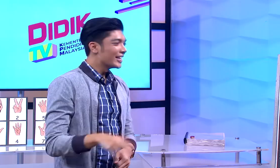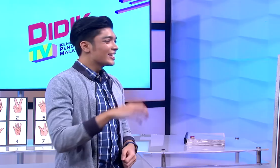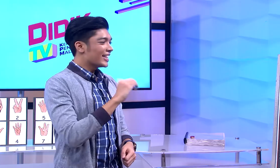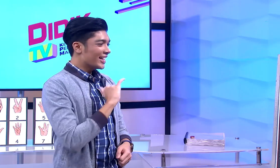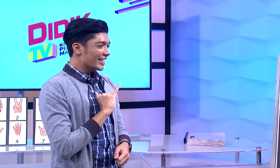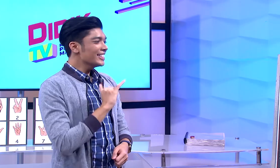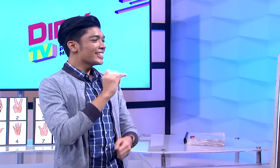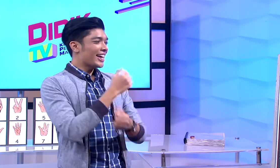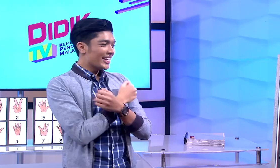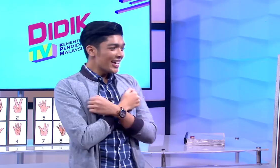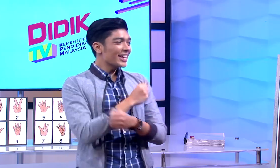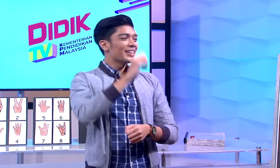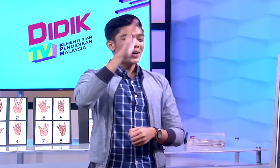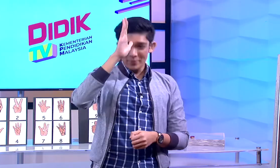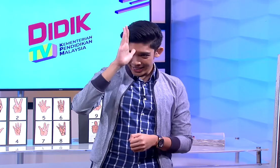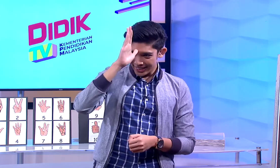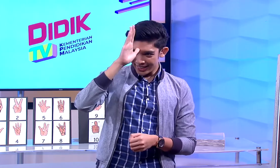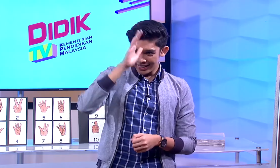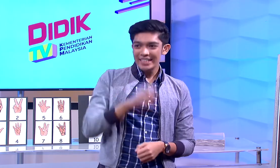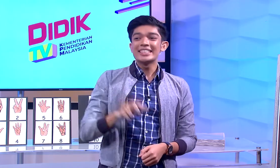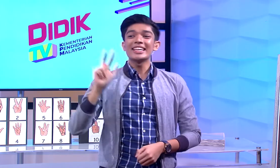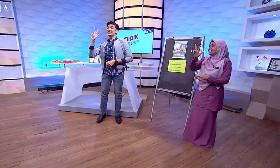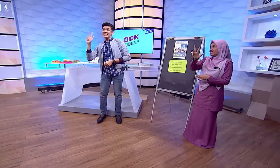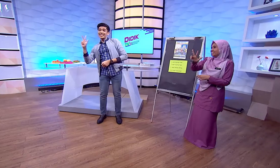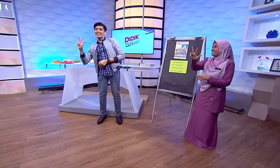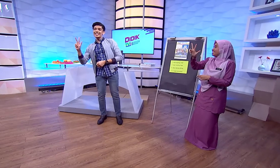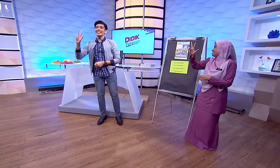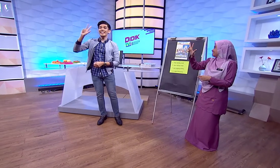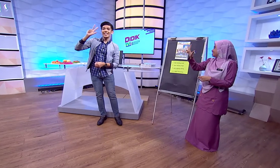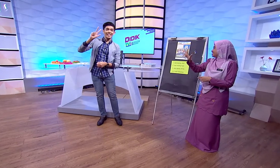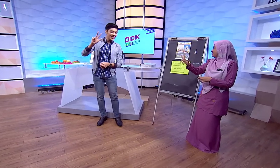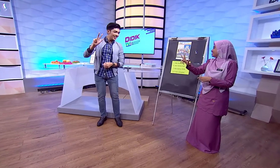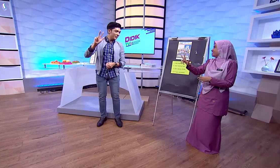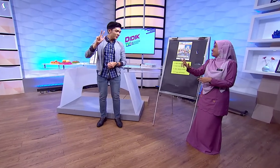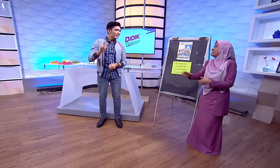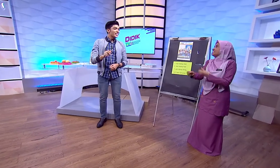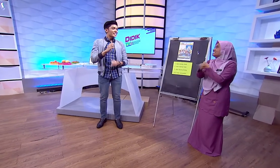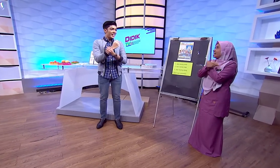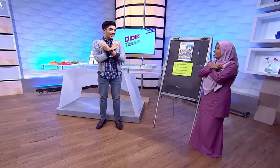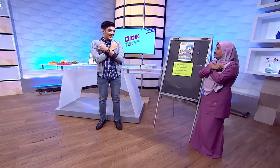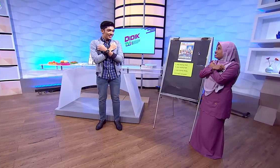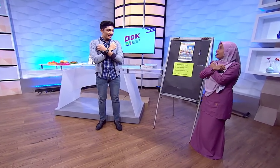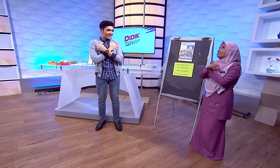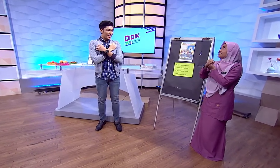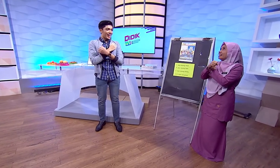Saya sayang Bapak 33 saya eh